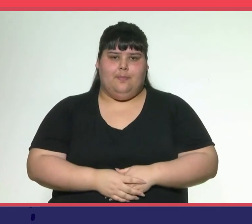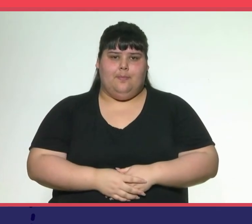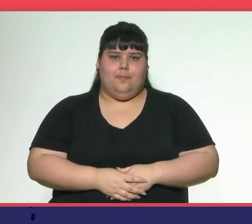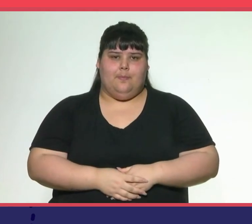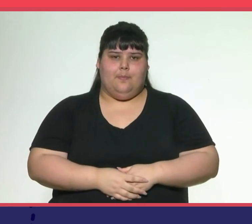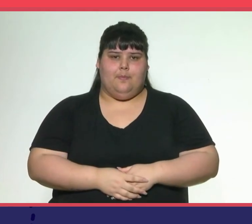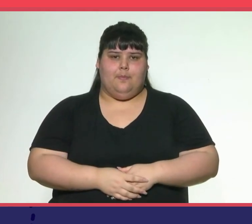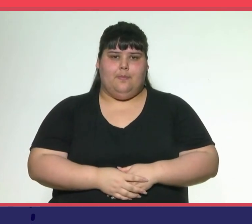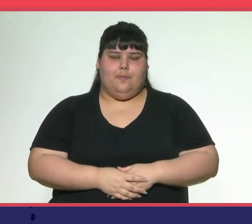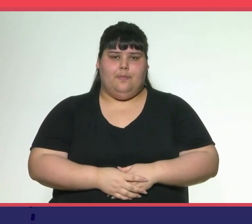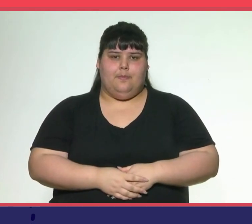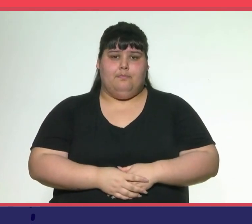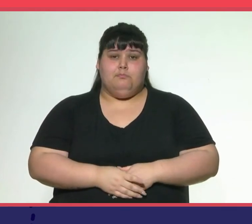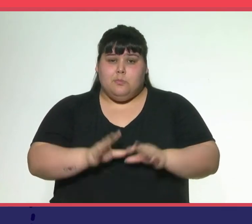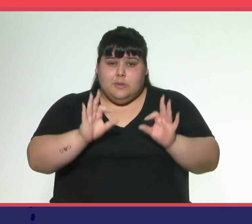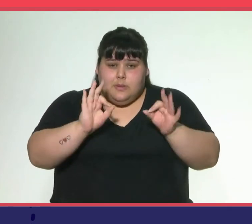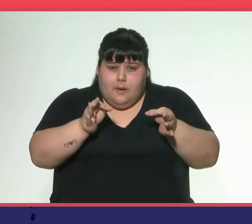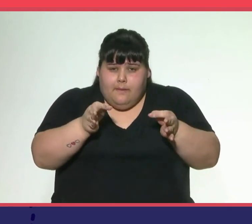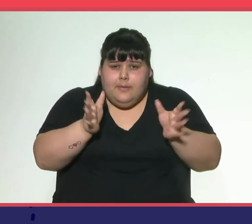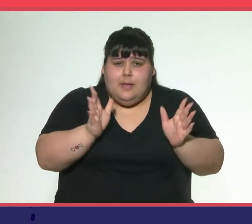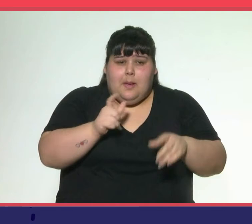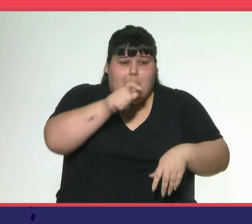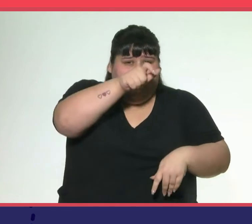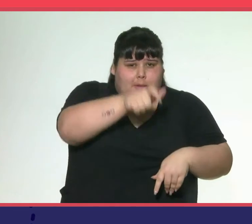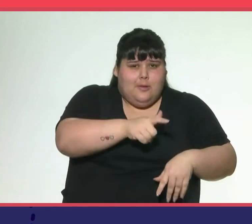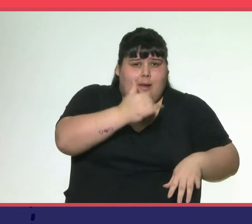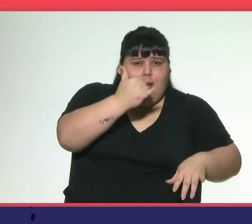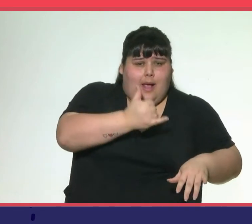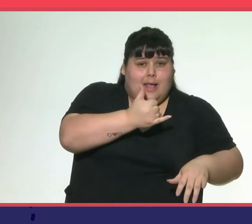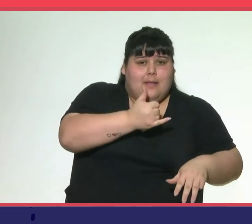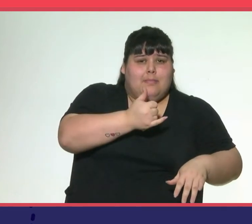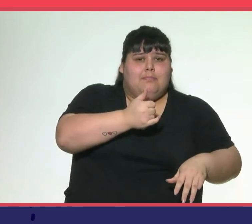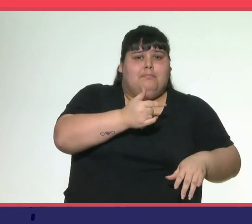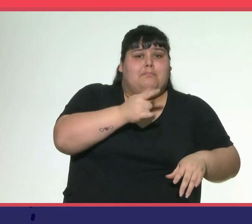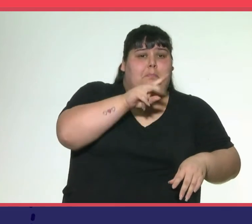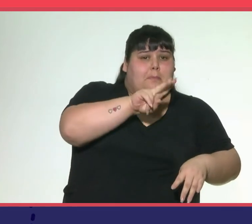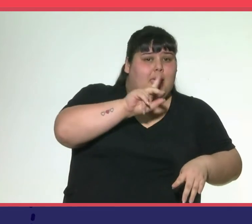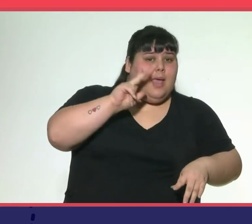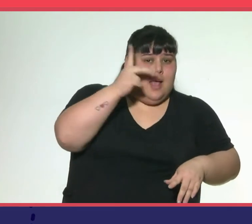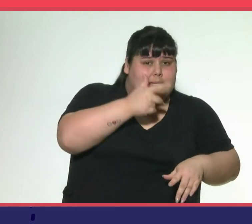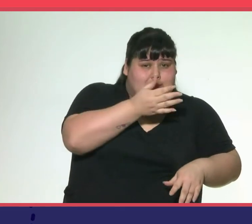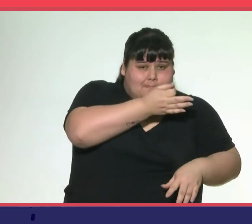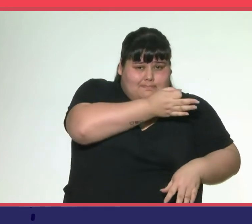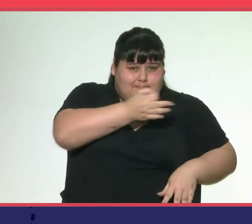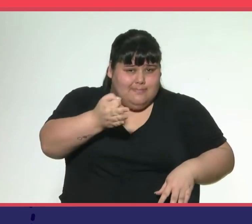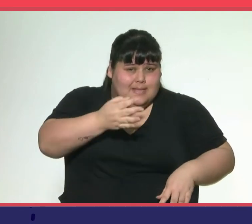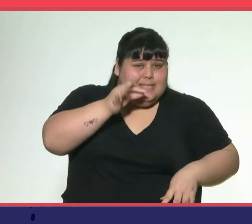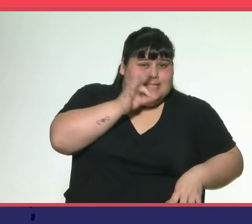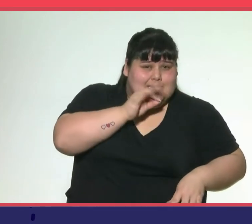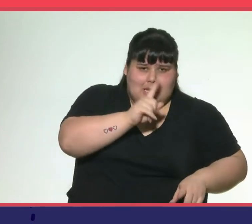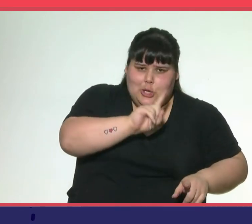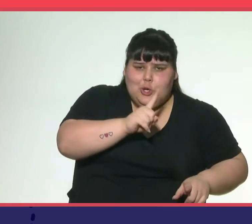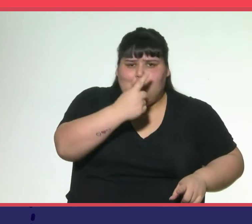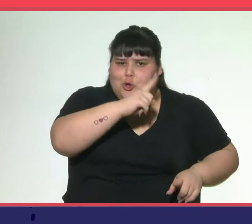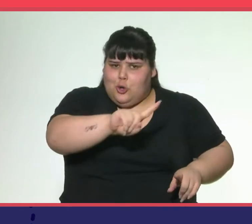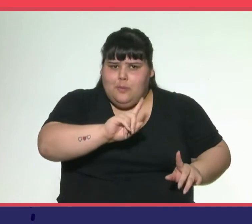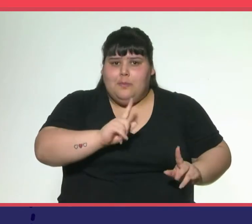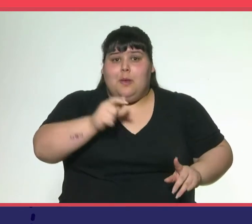sabías que no toda persona con vih tiene sida pero si toda persona que presenta un cuadro